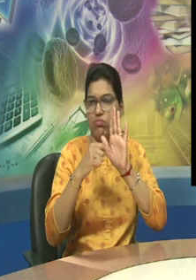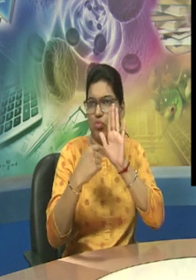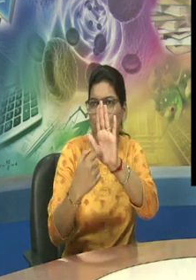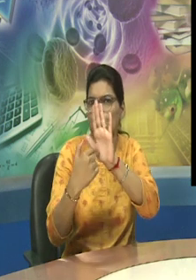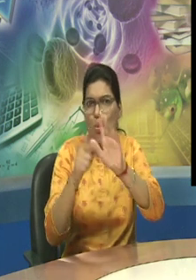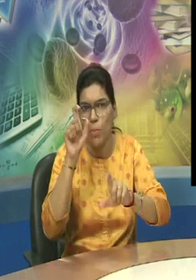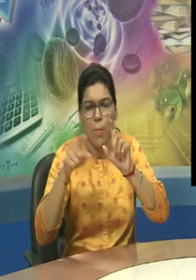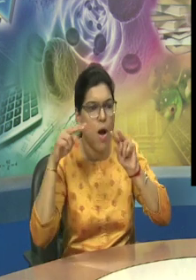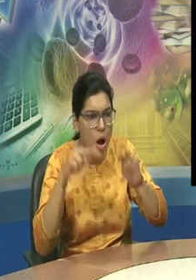अभिव्यक्ति